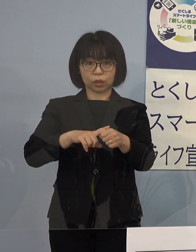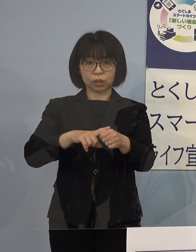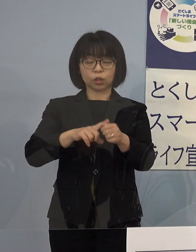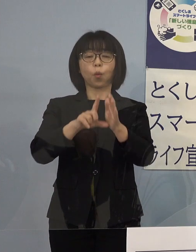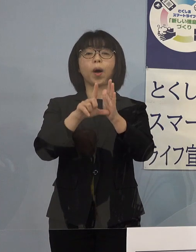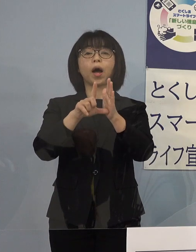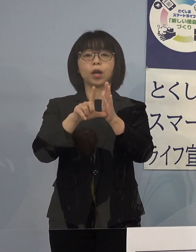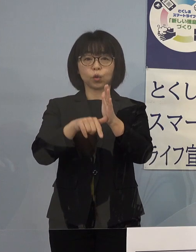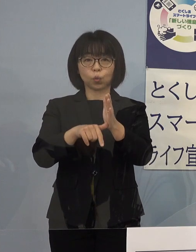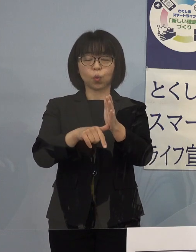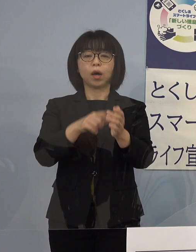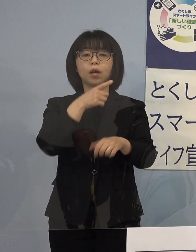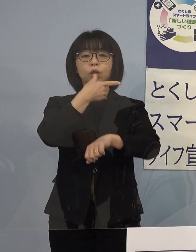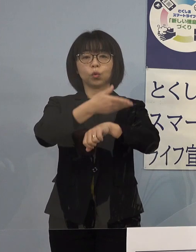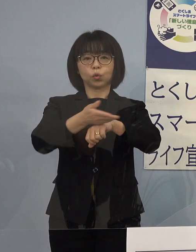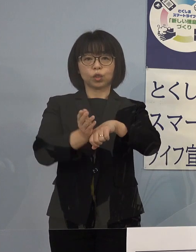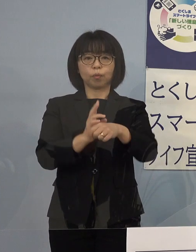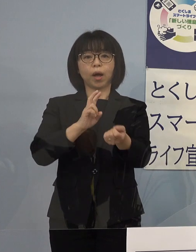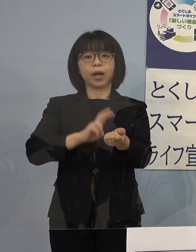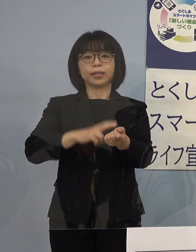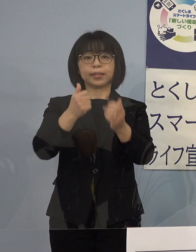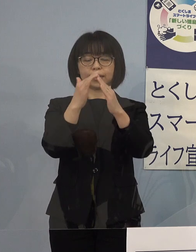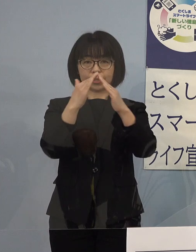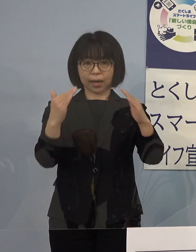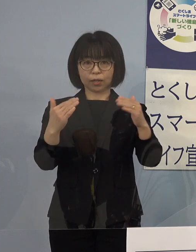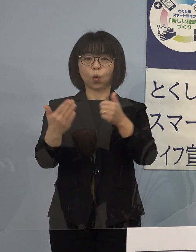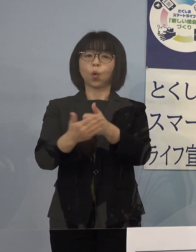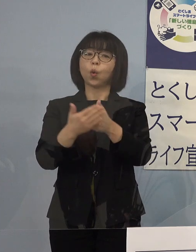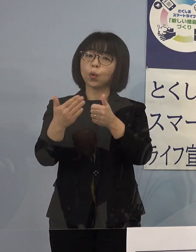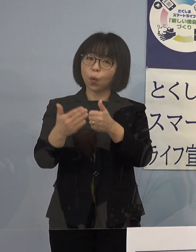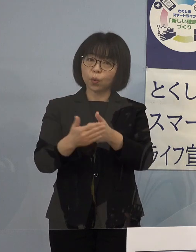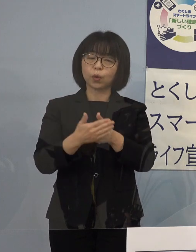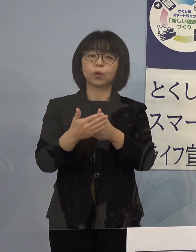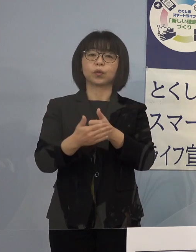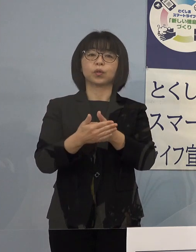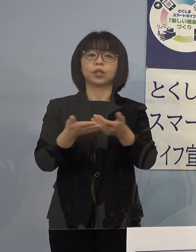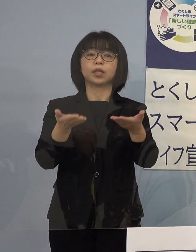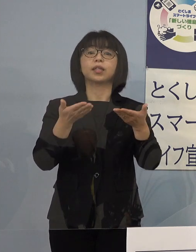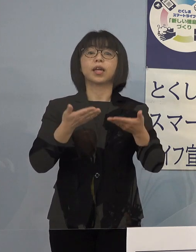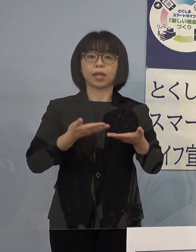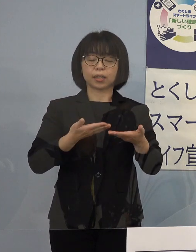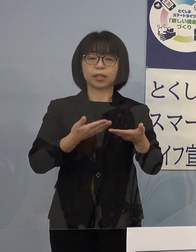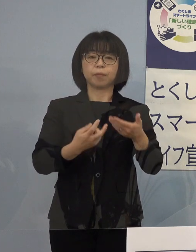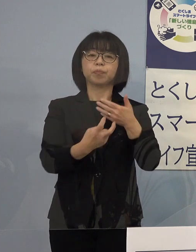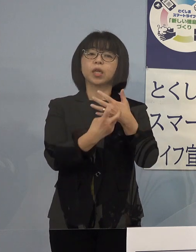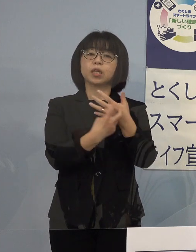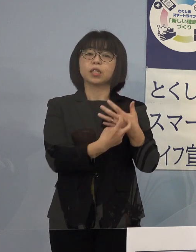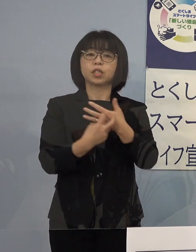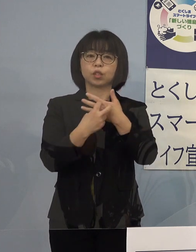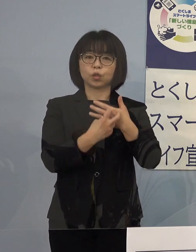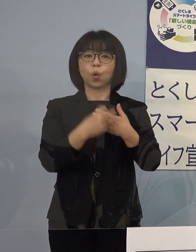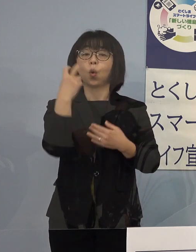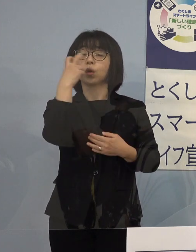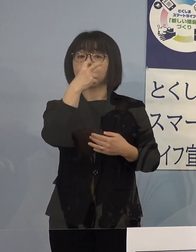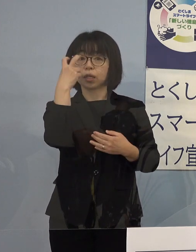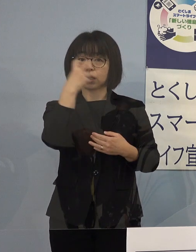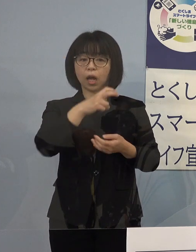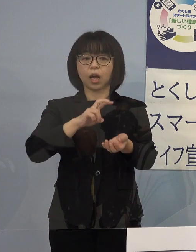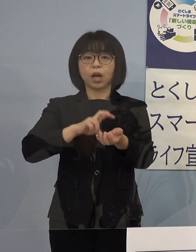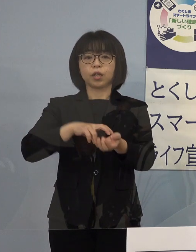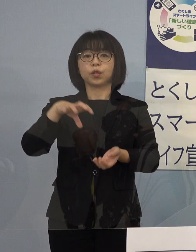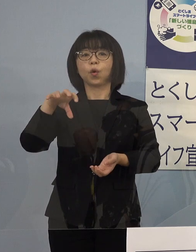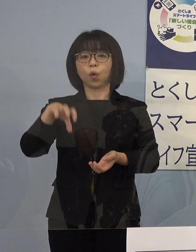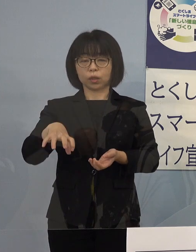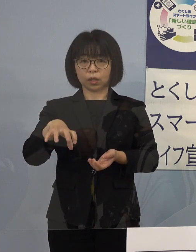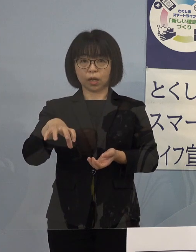ん方のご協力ご後輩によりまして、診療検査協力医療機関への